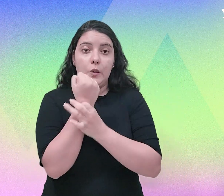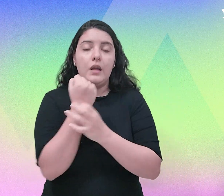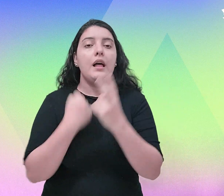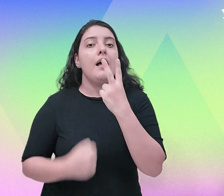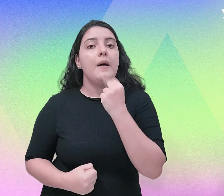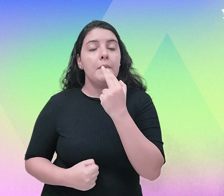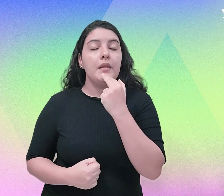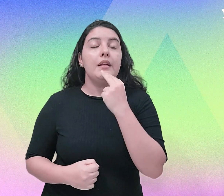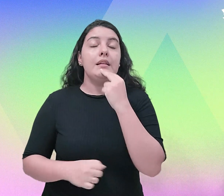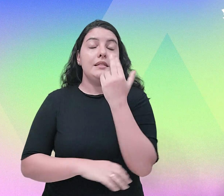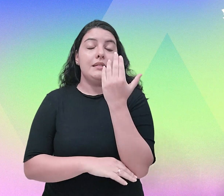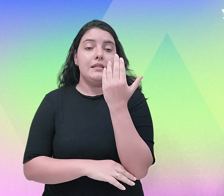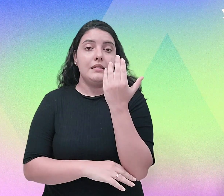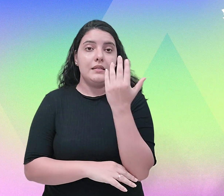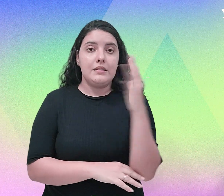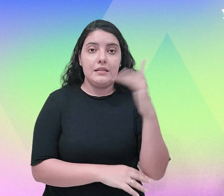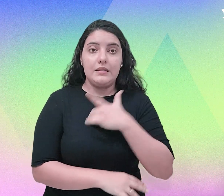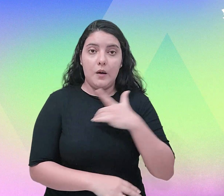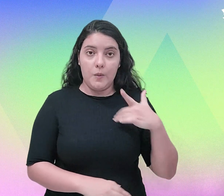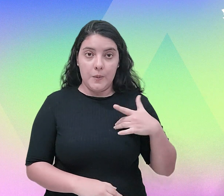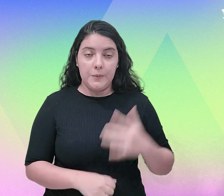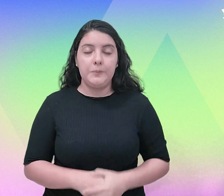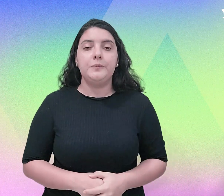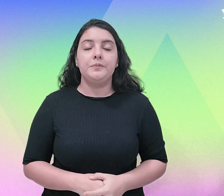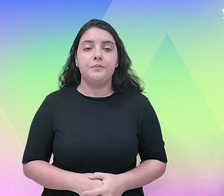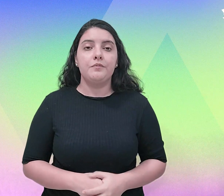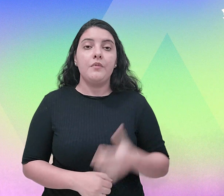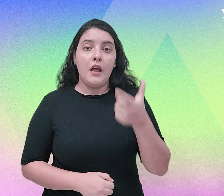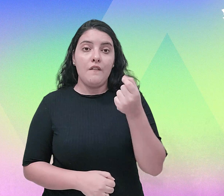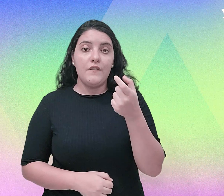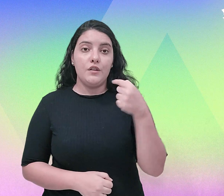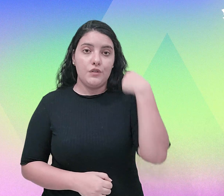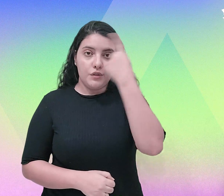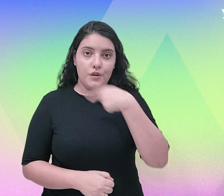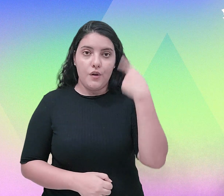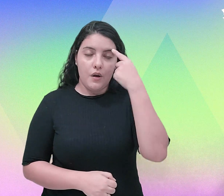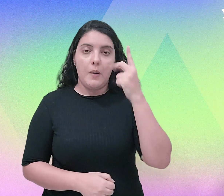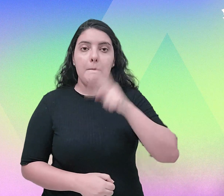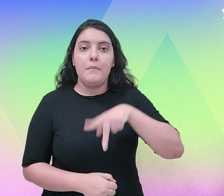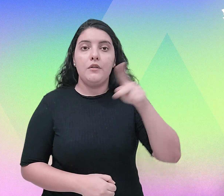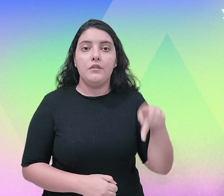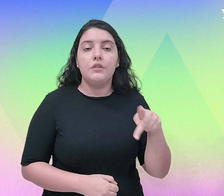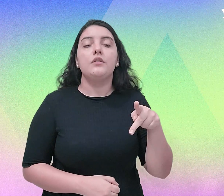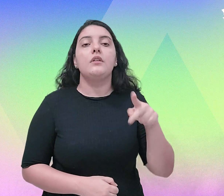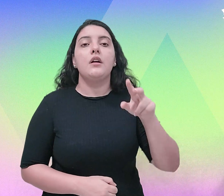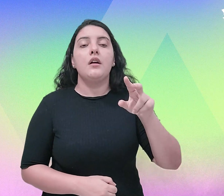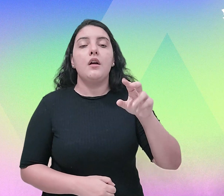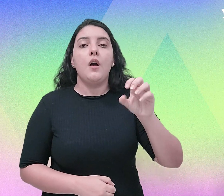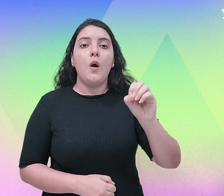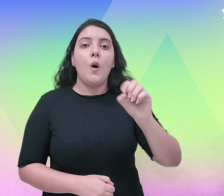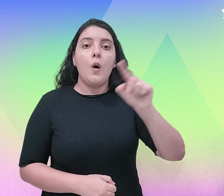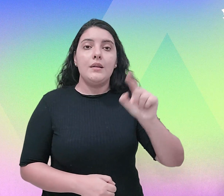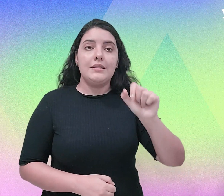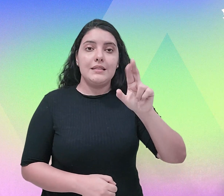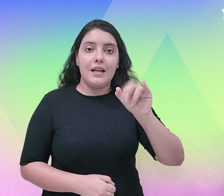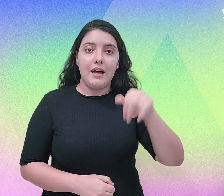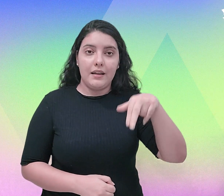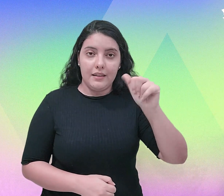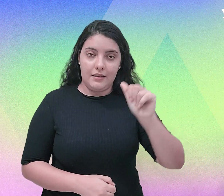e meio ambiente carga horária 20 horas aula professora osmarina Lima ementa